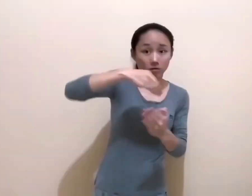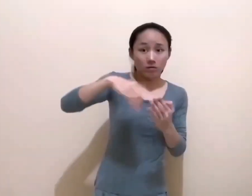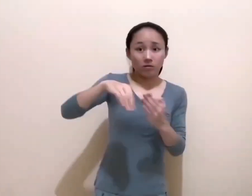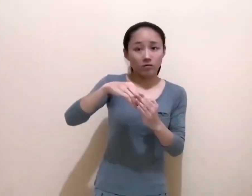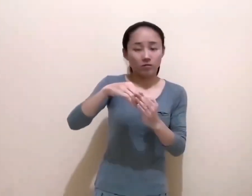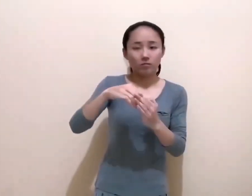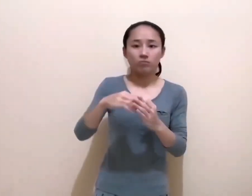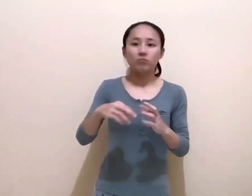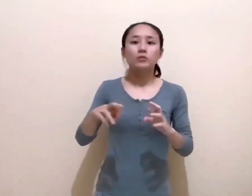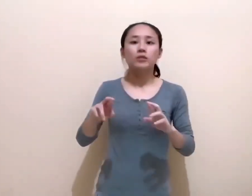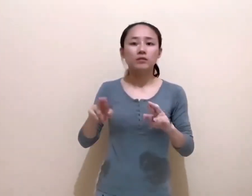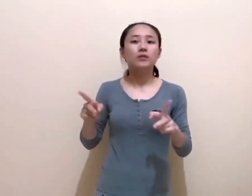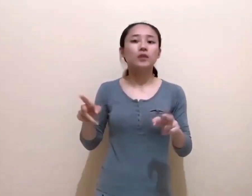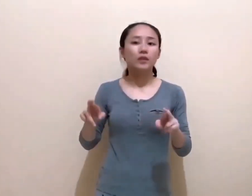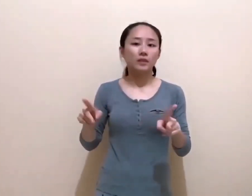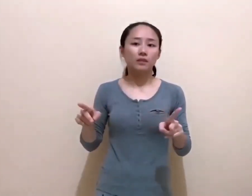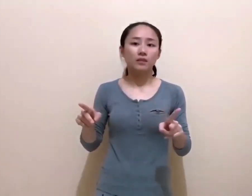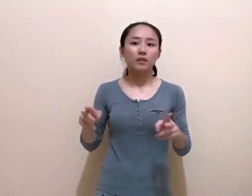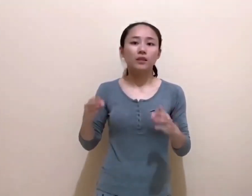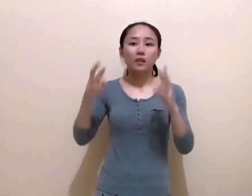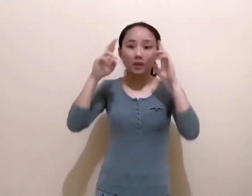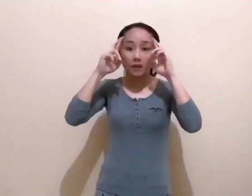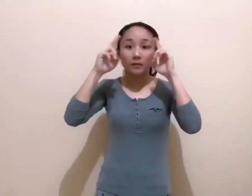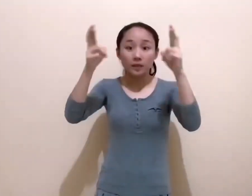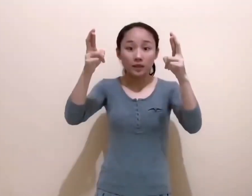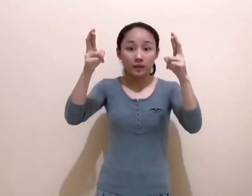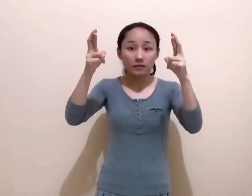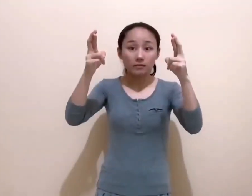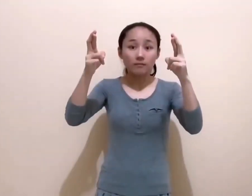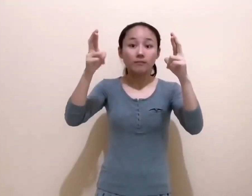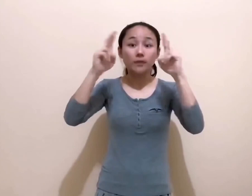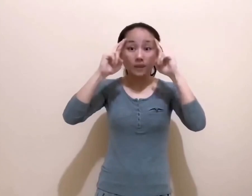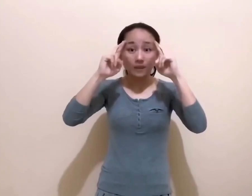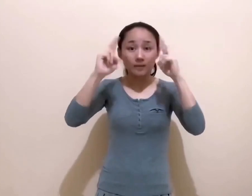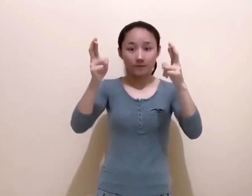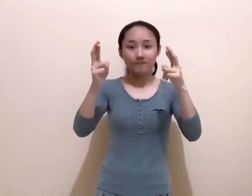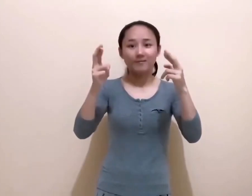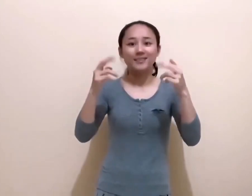Disse também que iria respeitar as diferenças de todos.